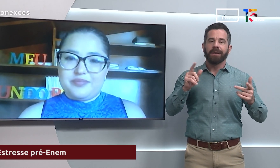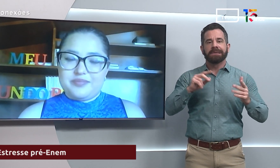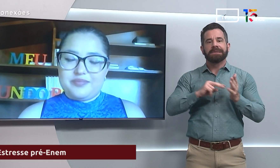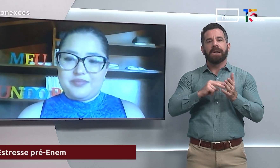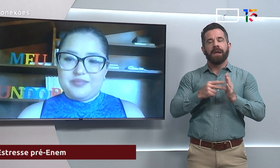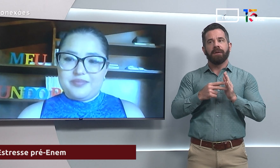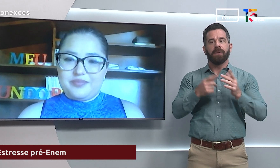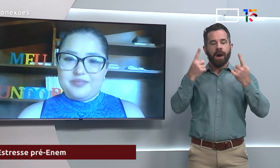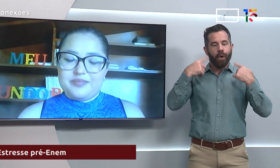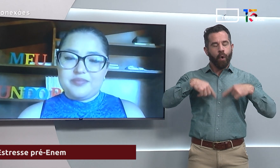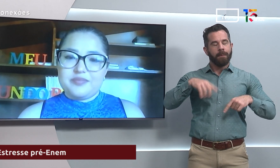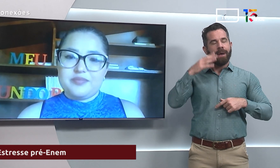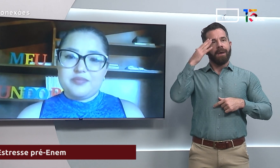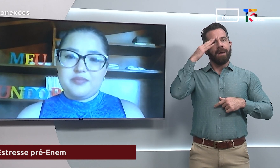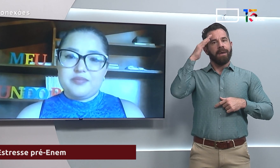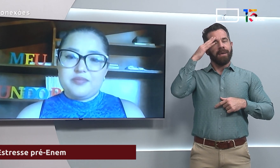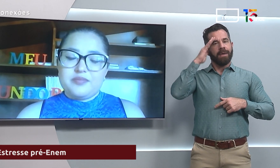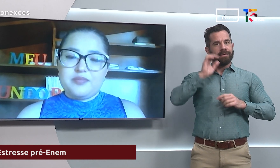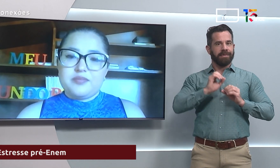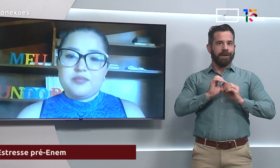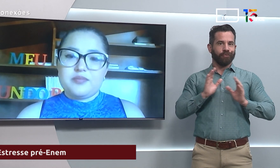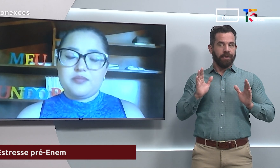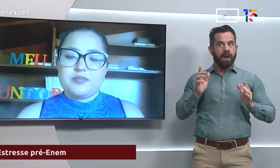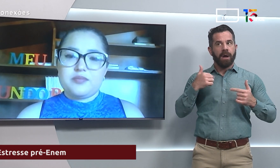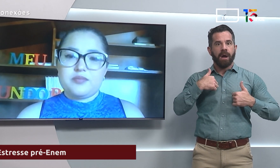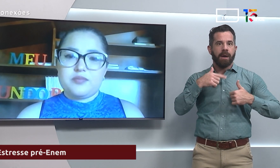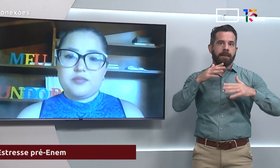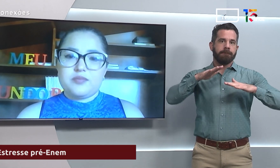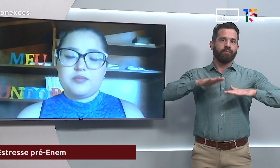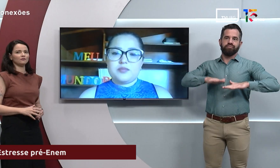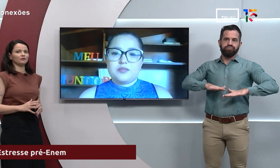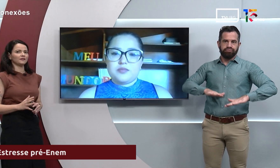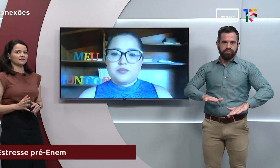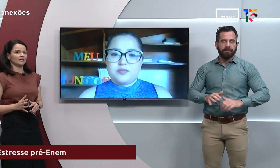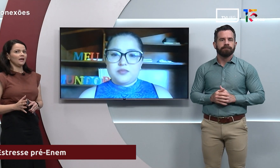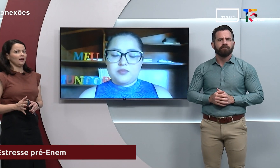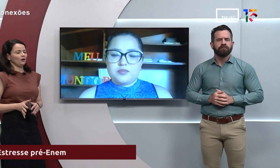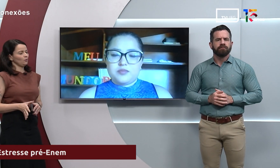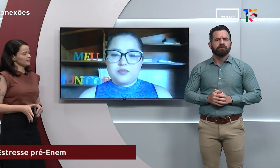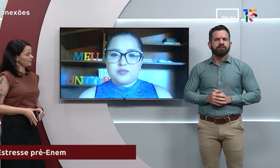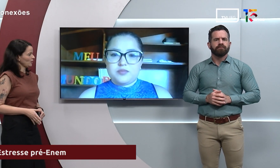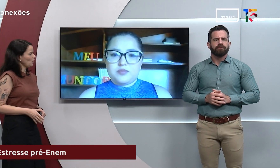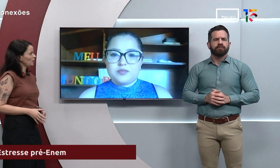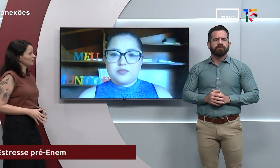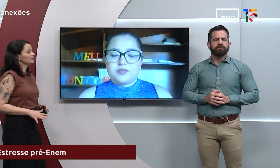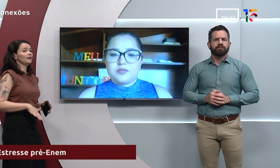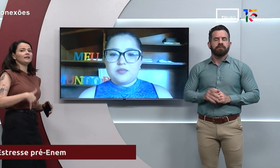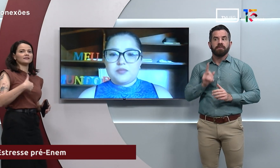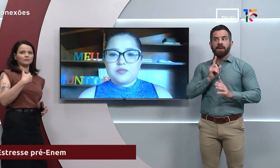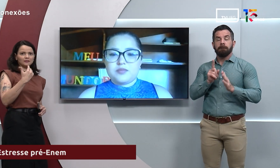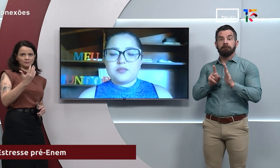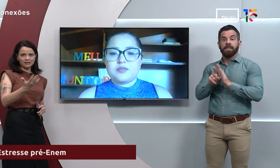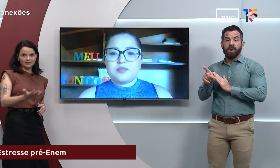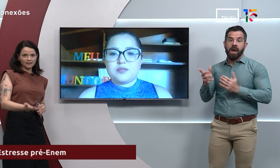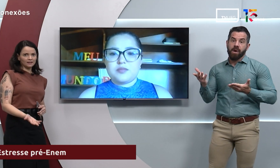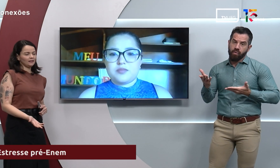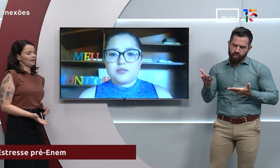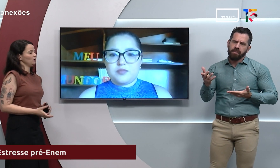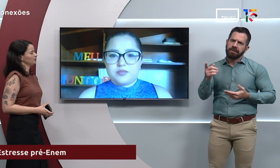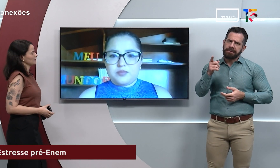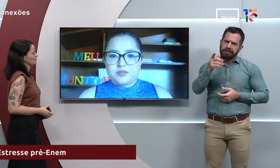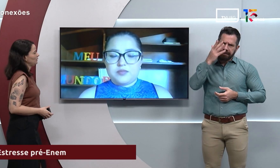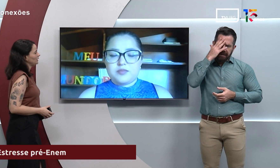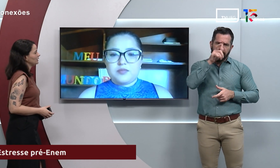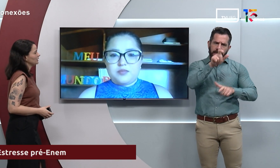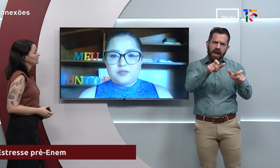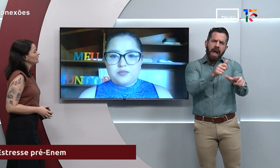Bom, Glenda, e de forma geral, né, para os estudantes que vão fazer o exame agora, tem exame também, né, na